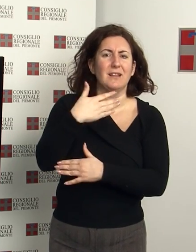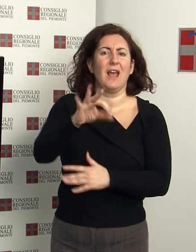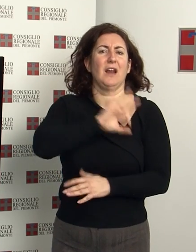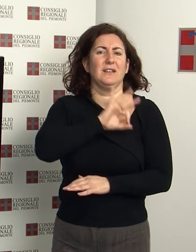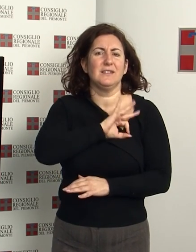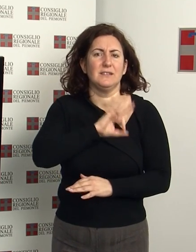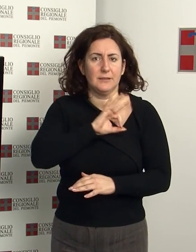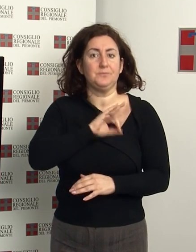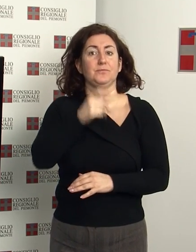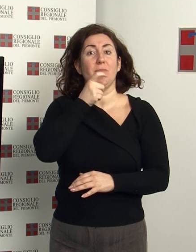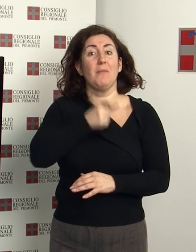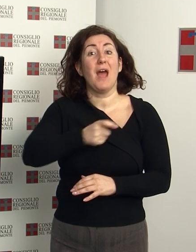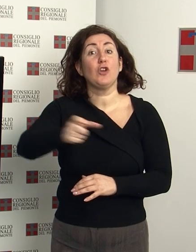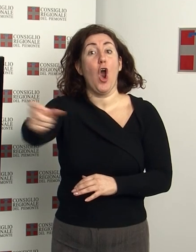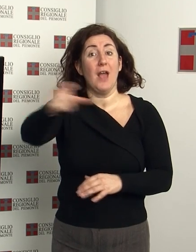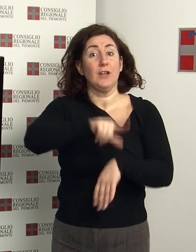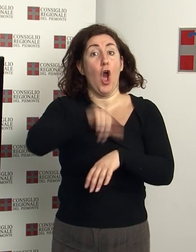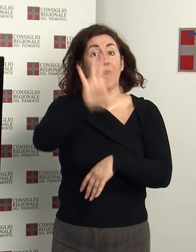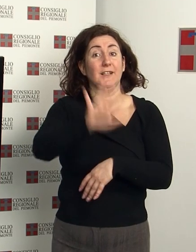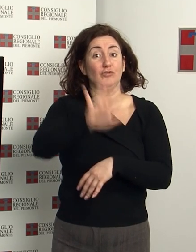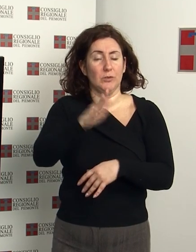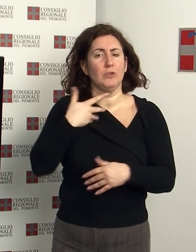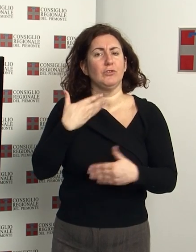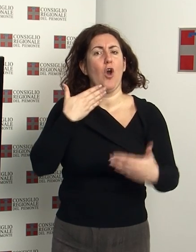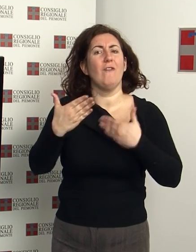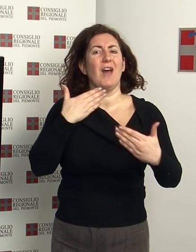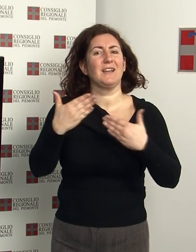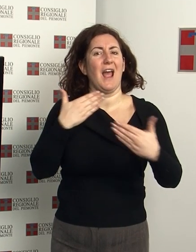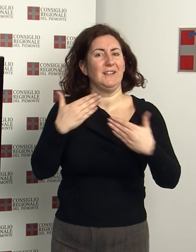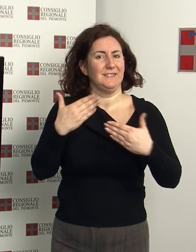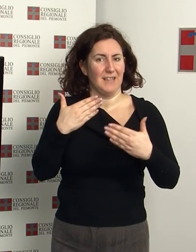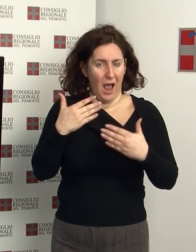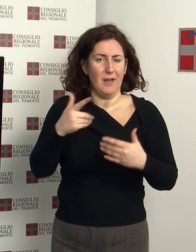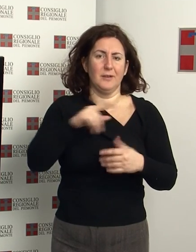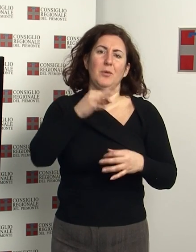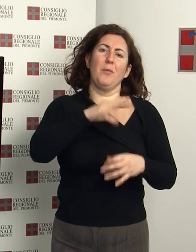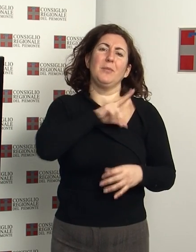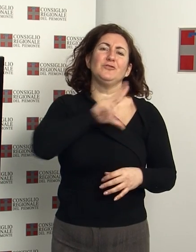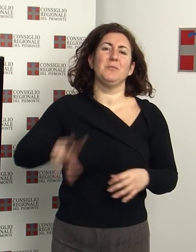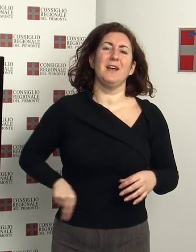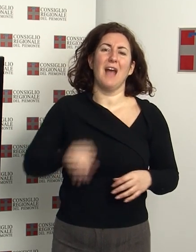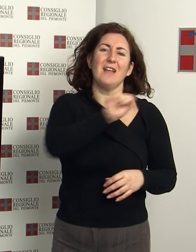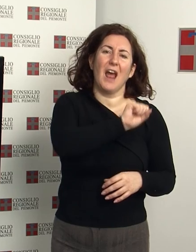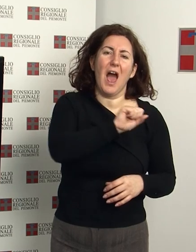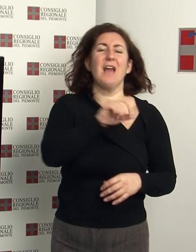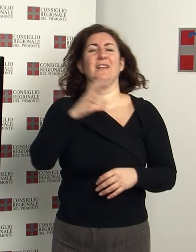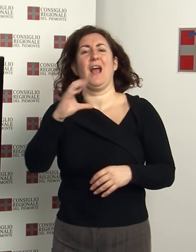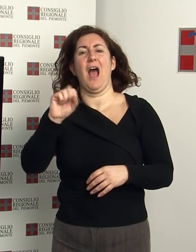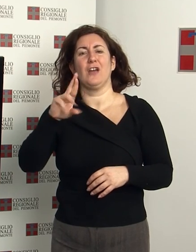ore 17 approfondiranno le figure delle principesse Adelaide e Carolina il primo viaggio del bucintoro 450 anni